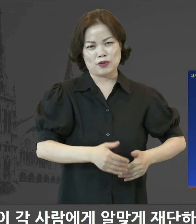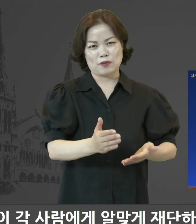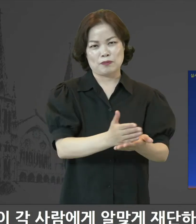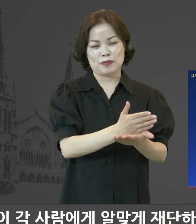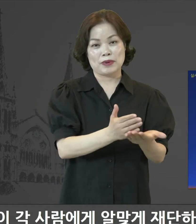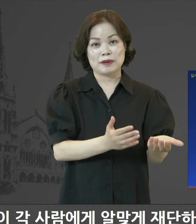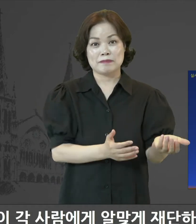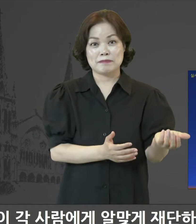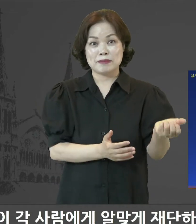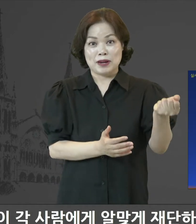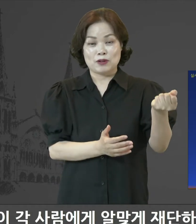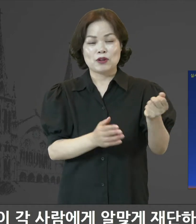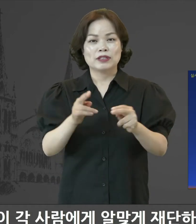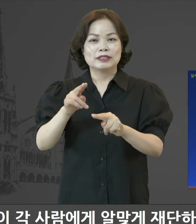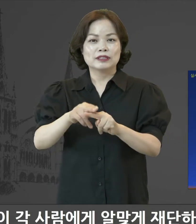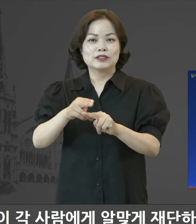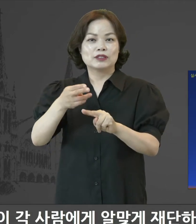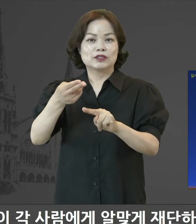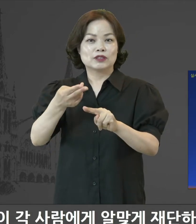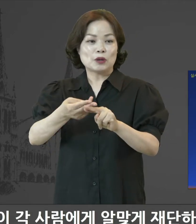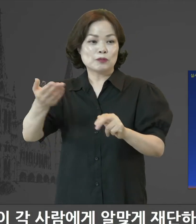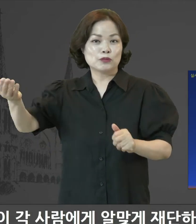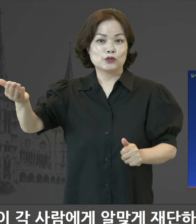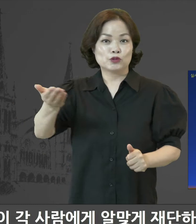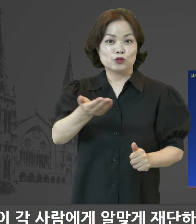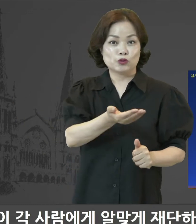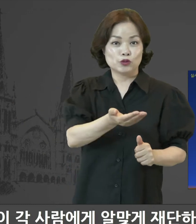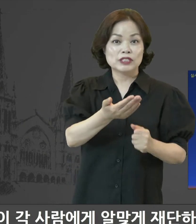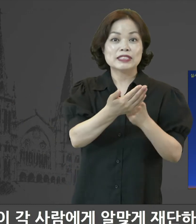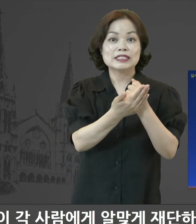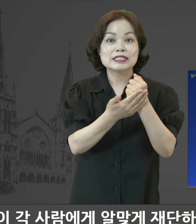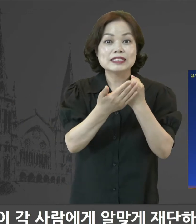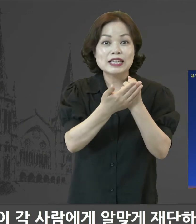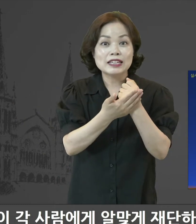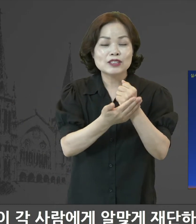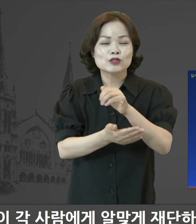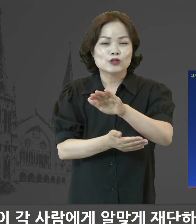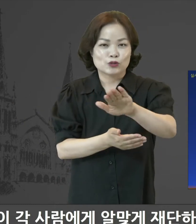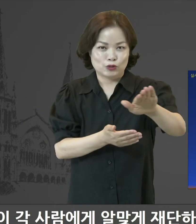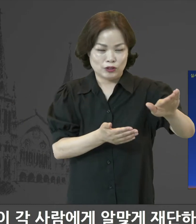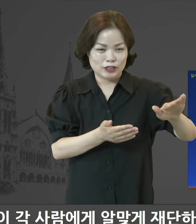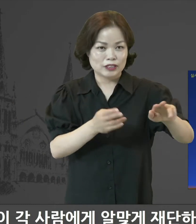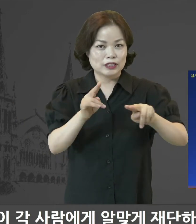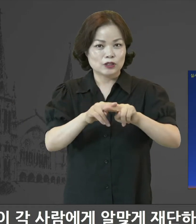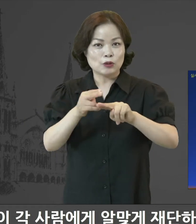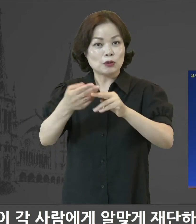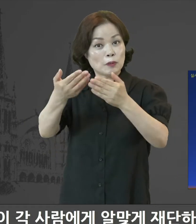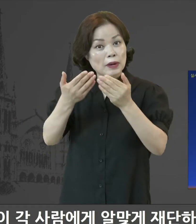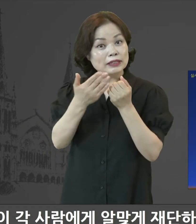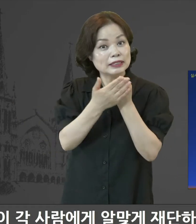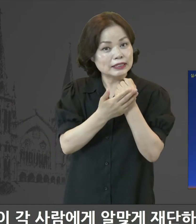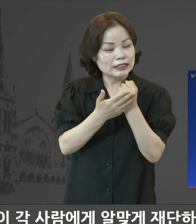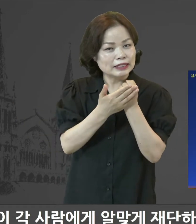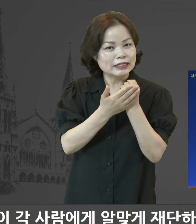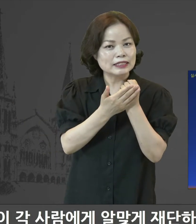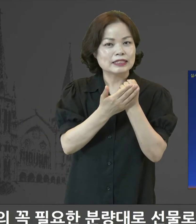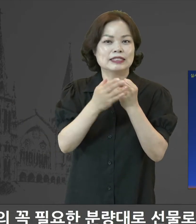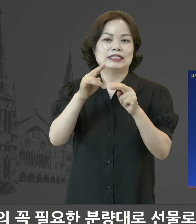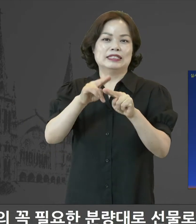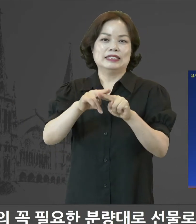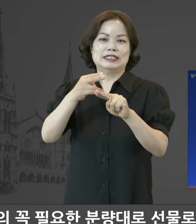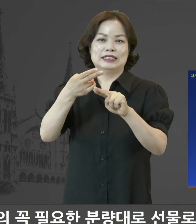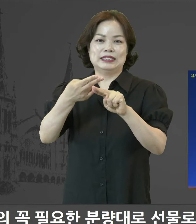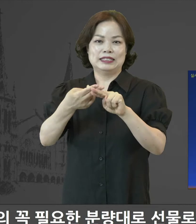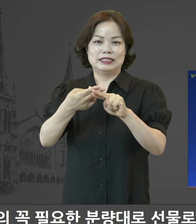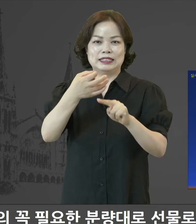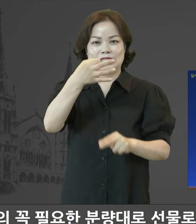분량대로 선물로서 주신 은혜를 우리는 선물로 받은 은혜, 은사라고